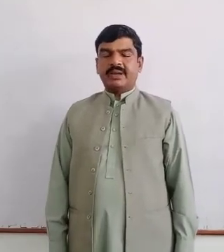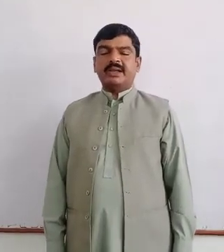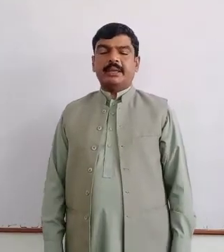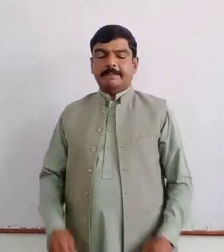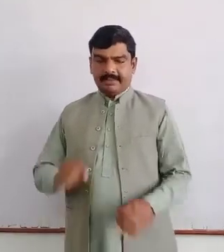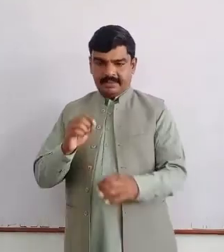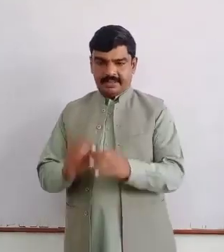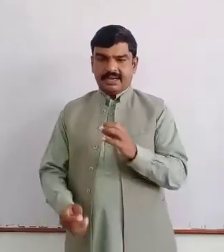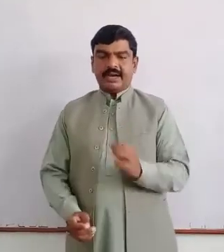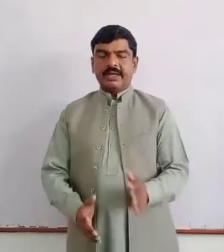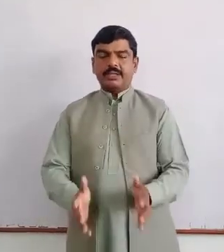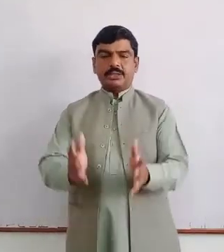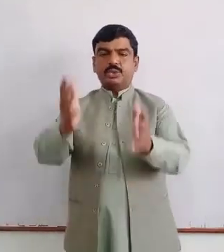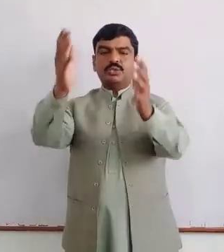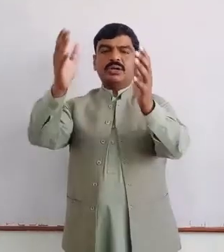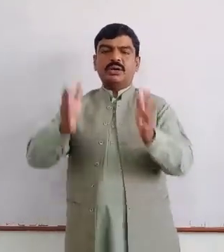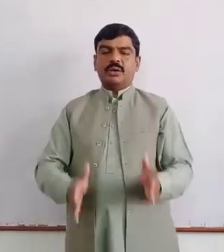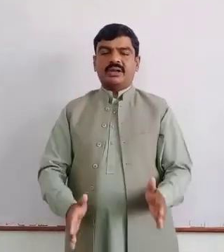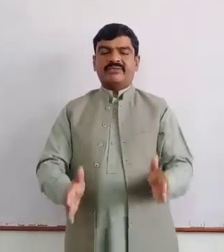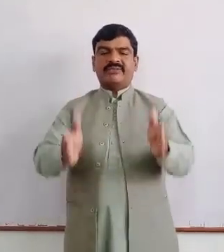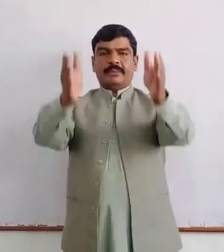भट्टी, आग, धुआं और एक फ्रेम में।